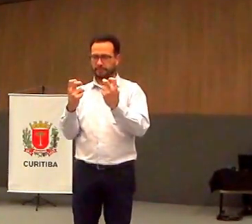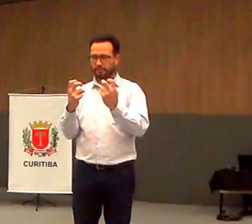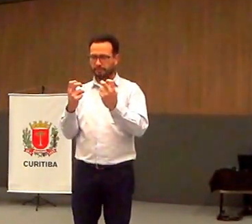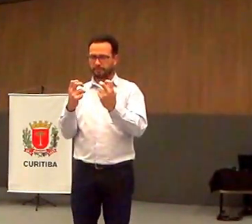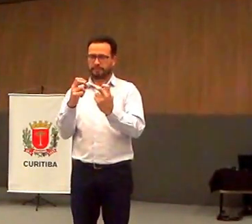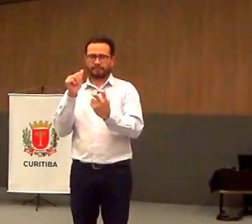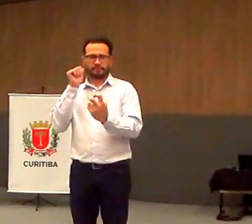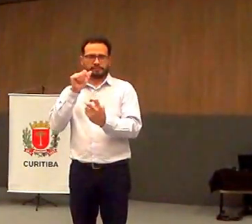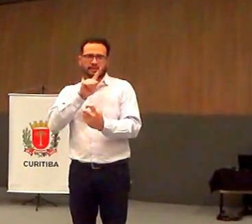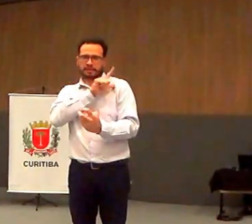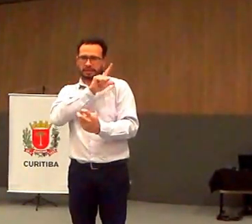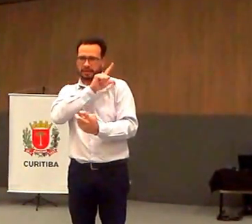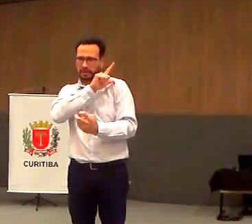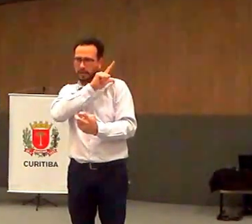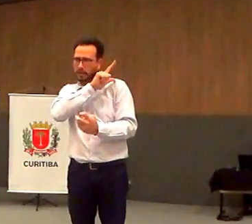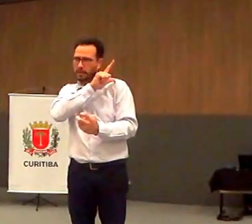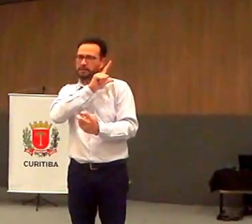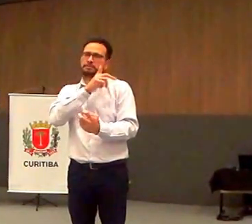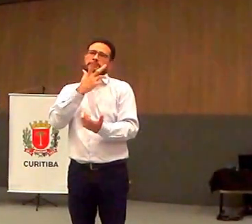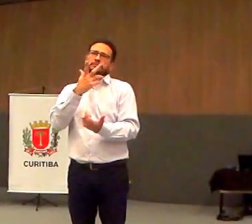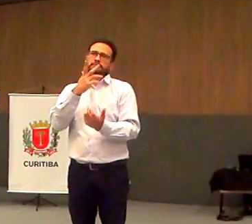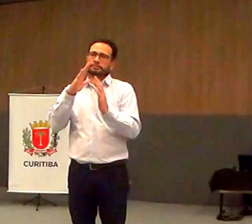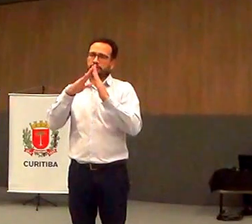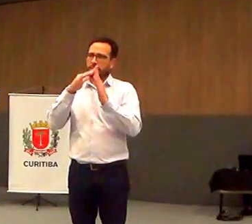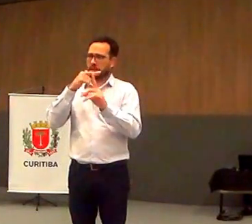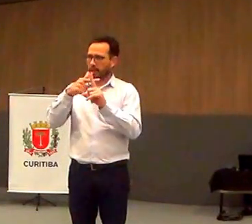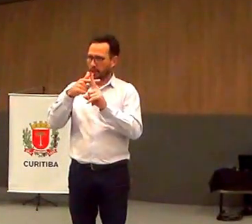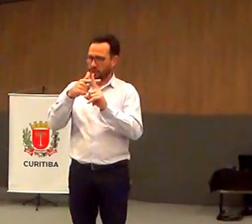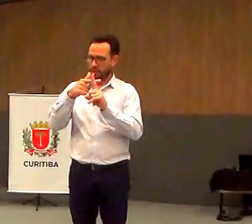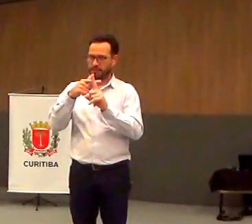das líderes de uma comunidade, de uma paróquia.